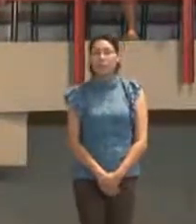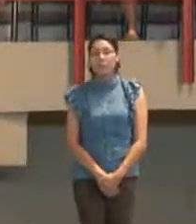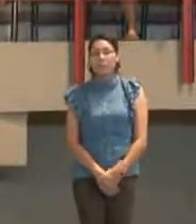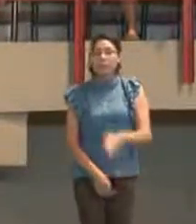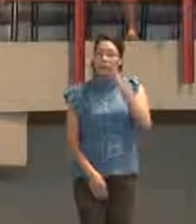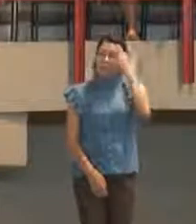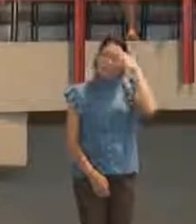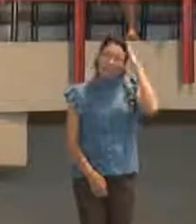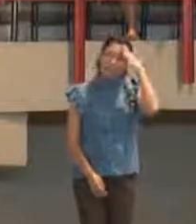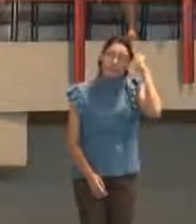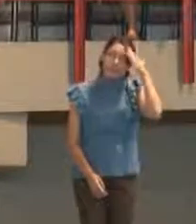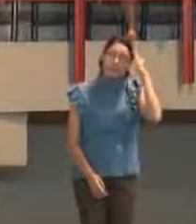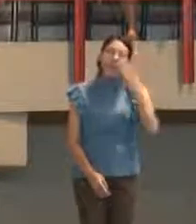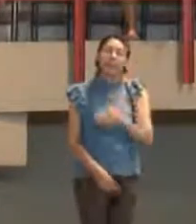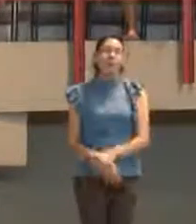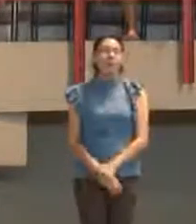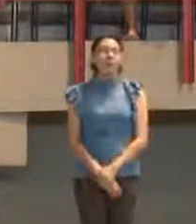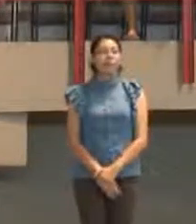Entenderam?